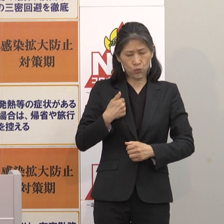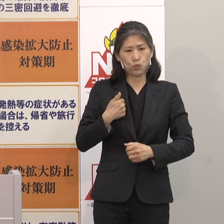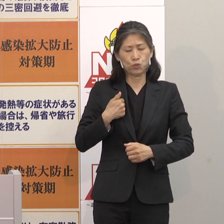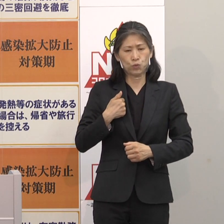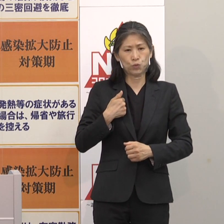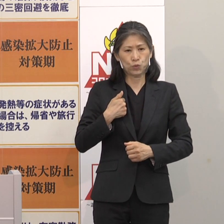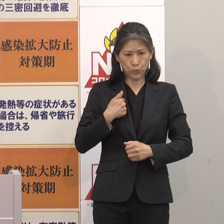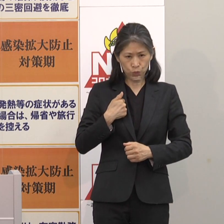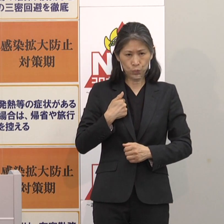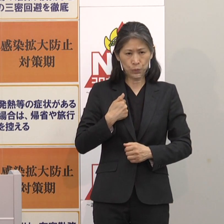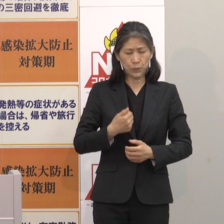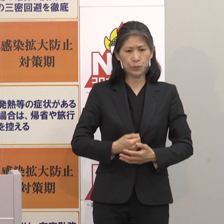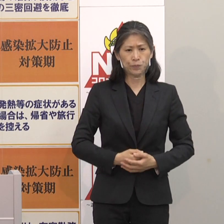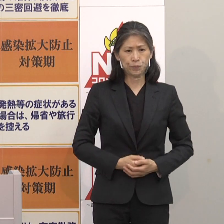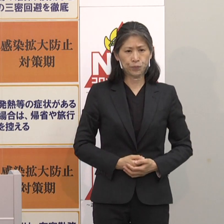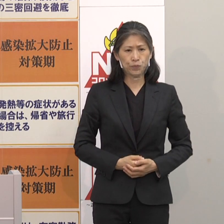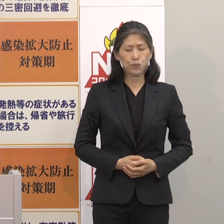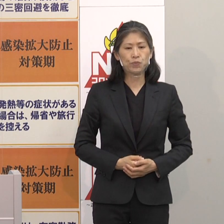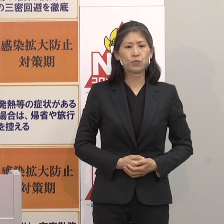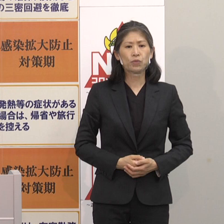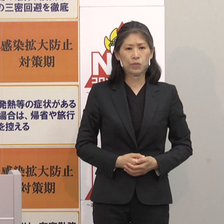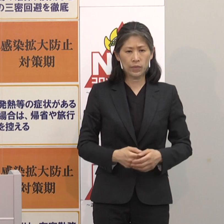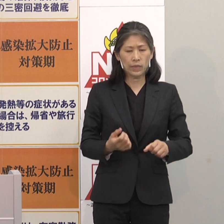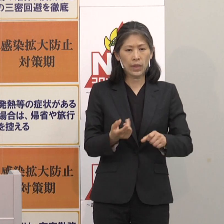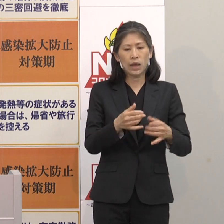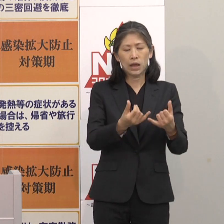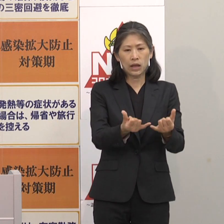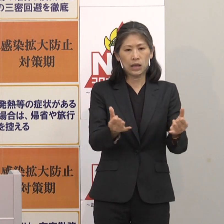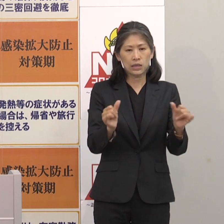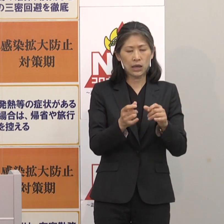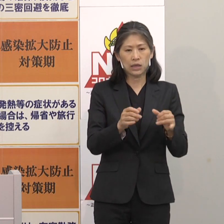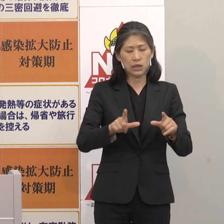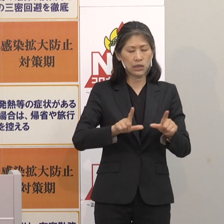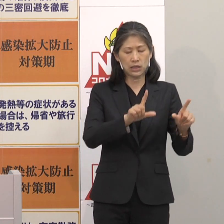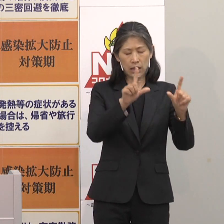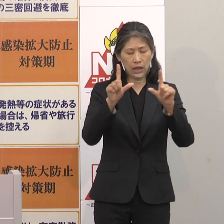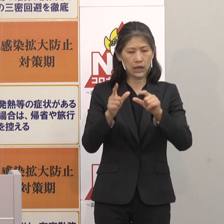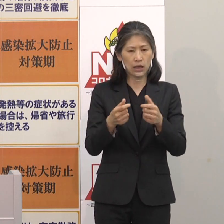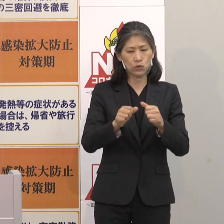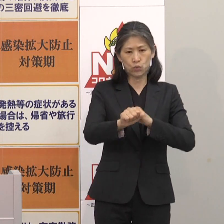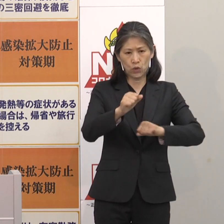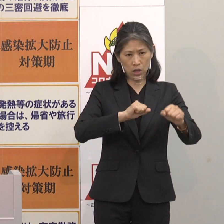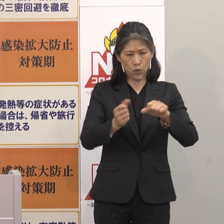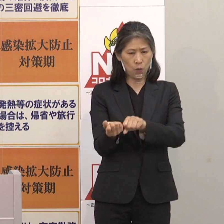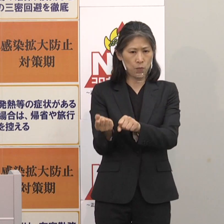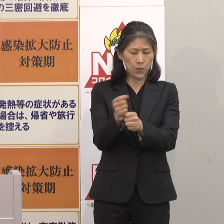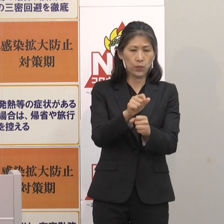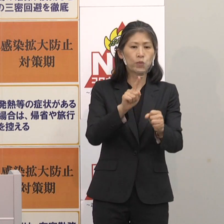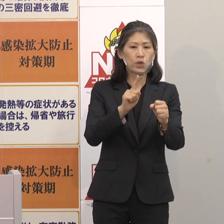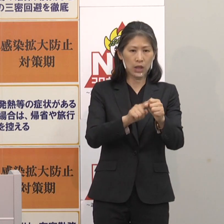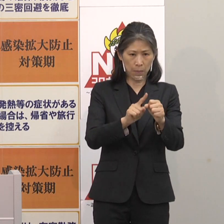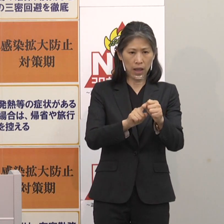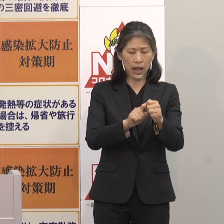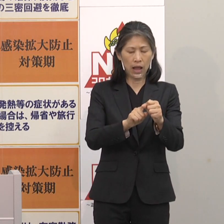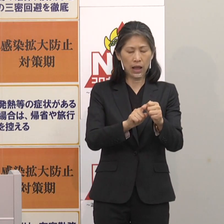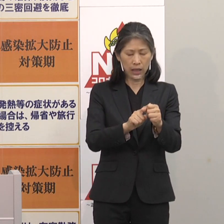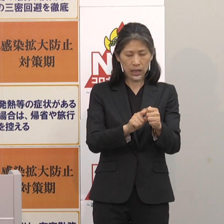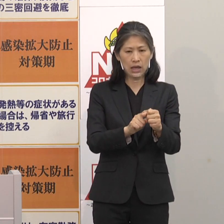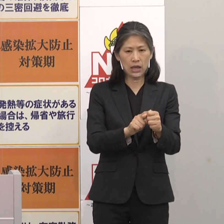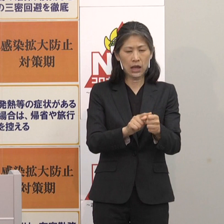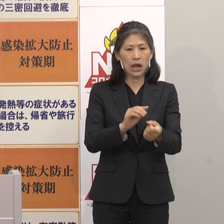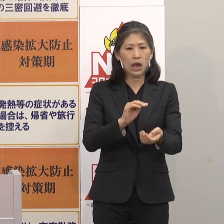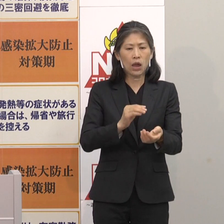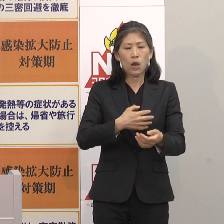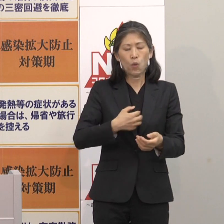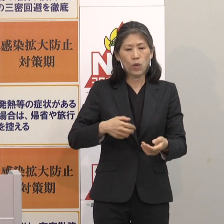常生活社会経済活動を回復できるよう国各市町とも連携し感染拡大を抑止また保健医療提供体制